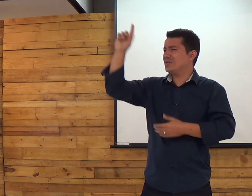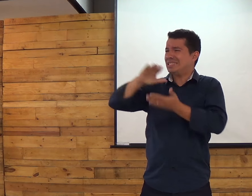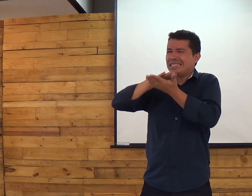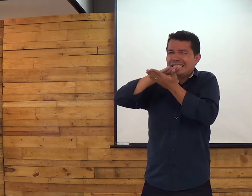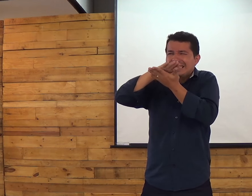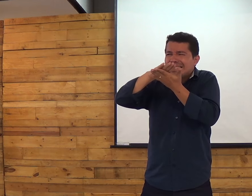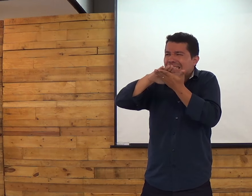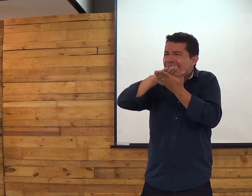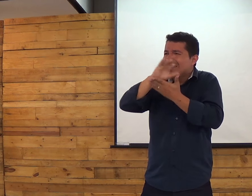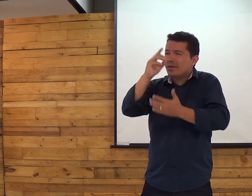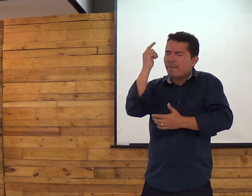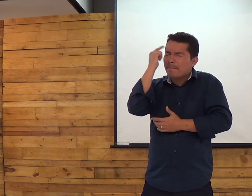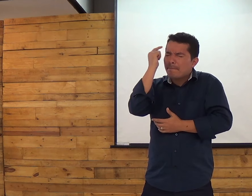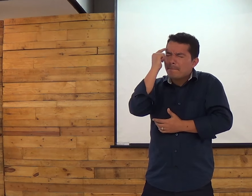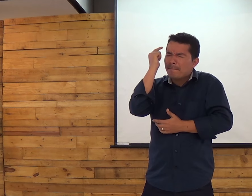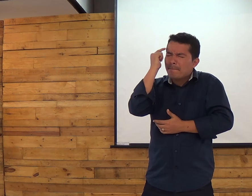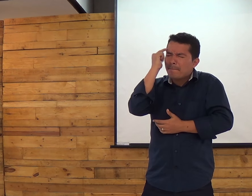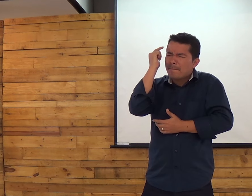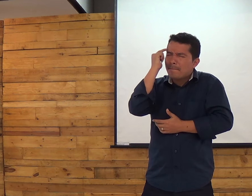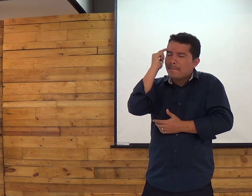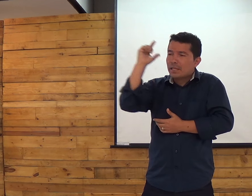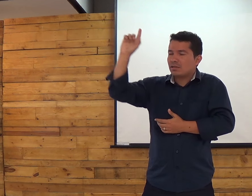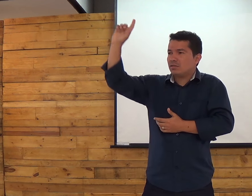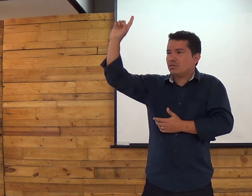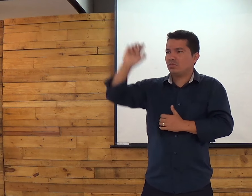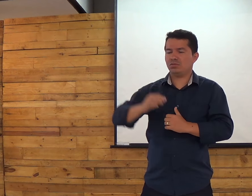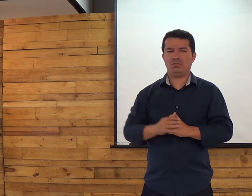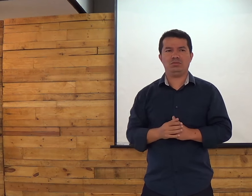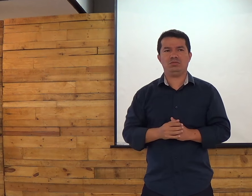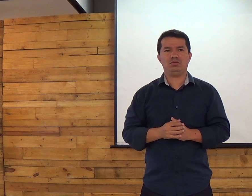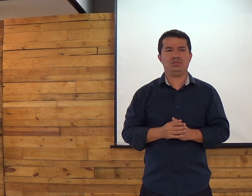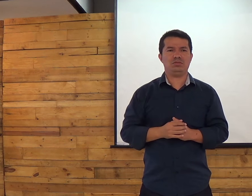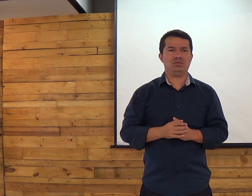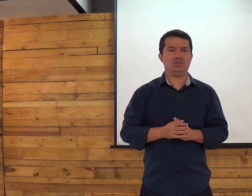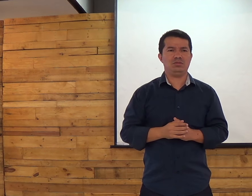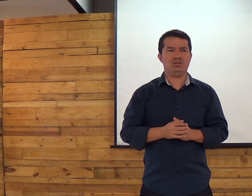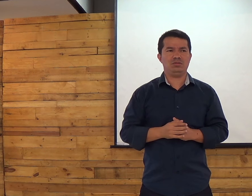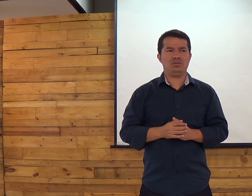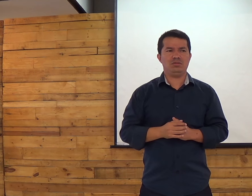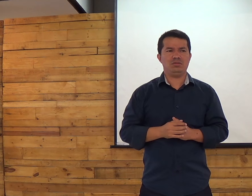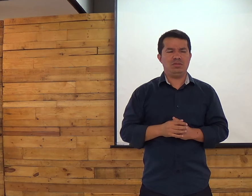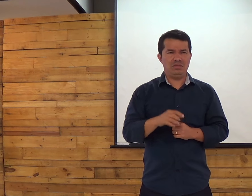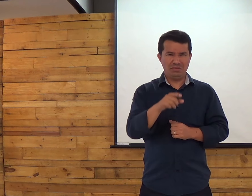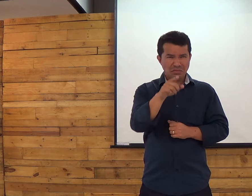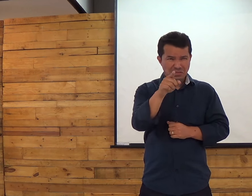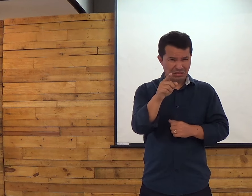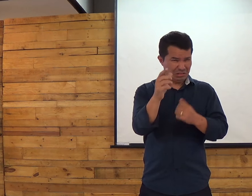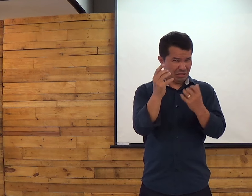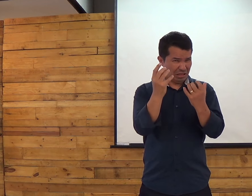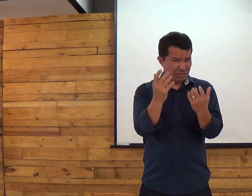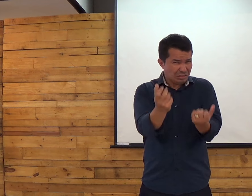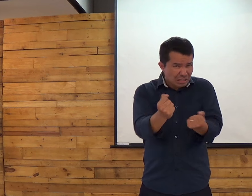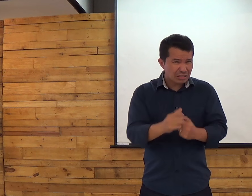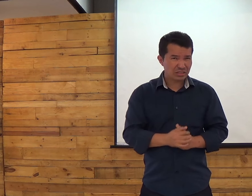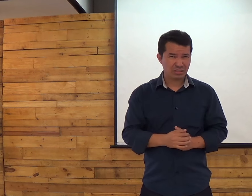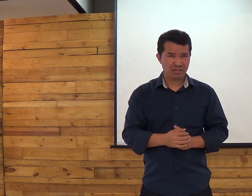o tempo, você não esqueça de Deus. Você pense nele em todo o tempo.